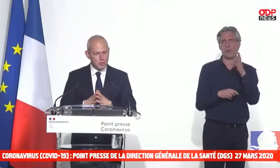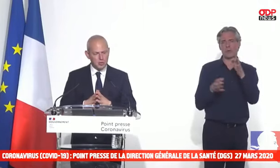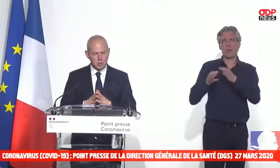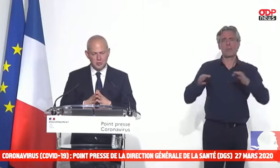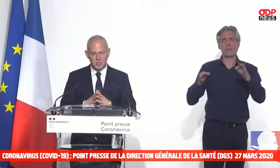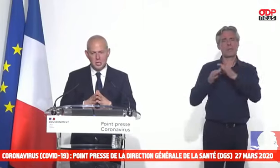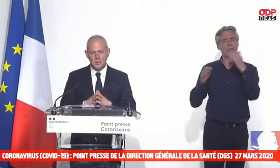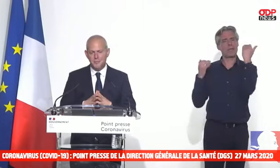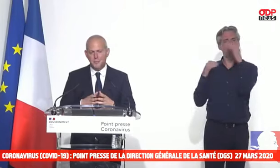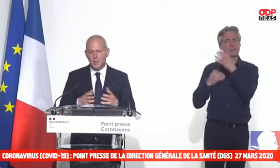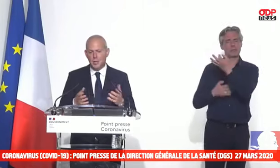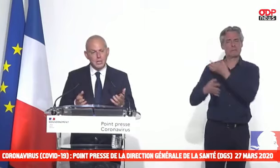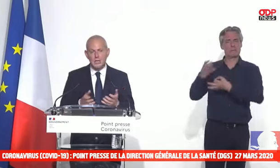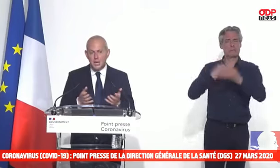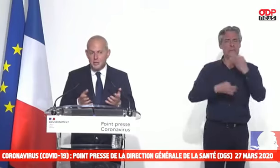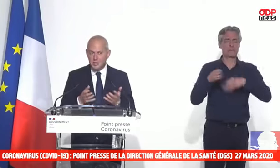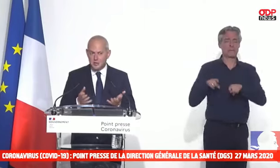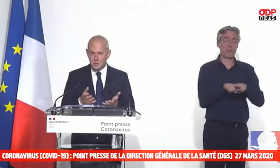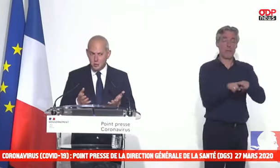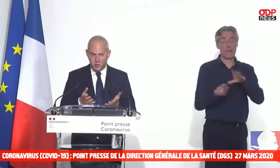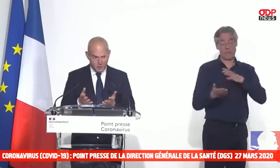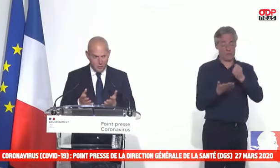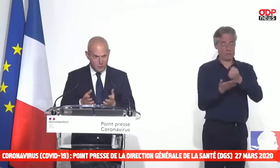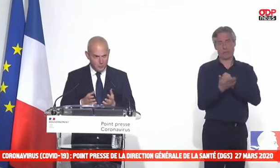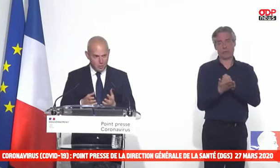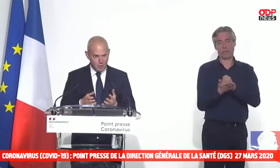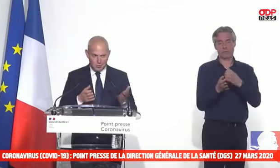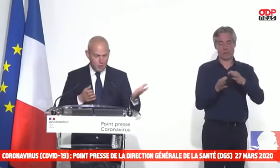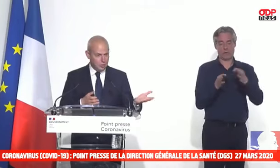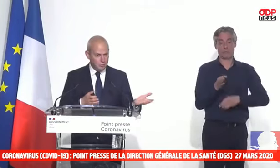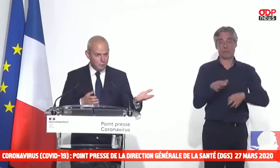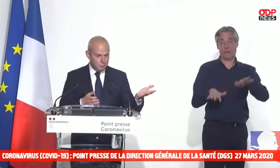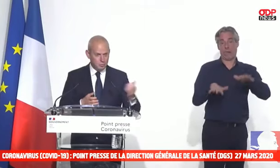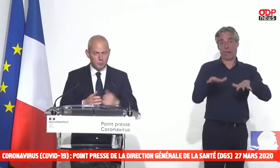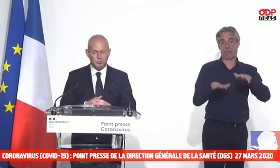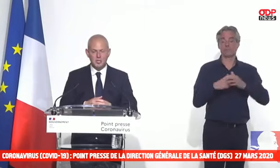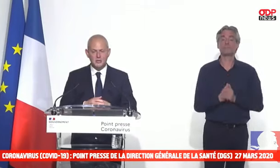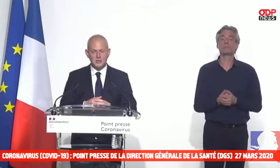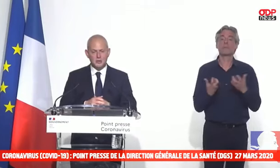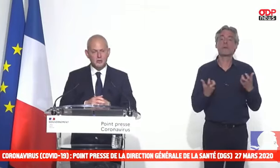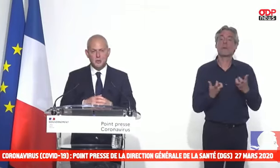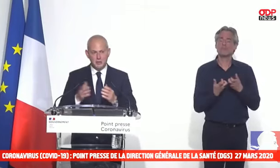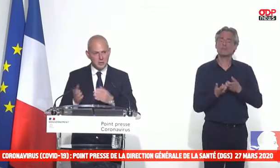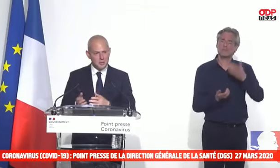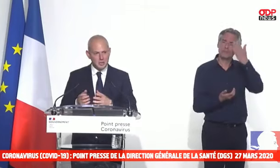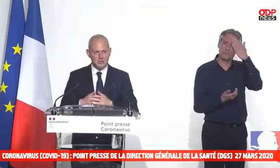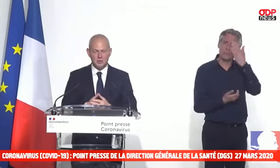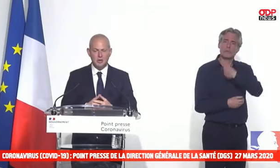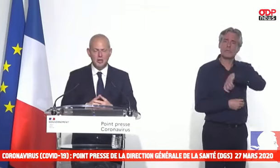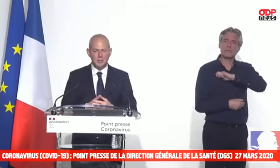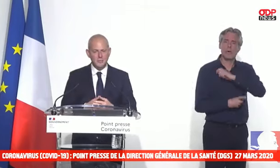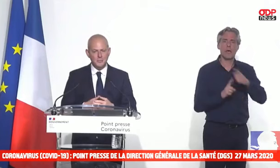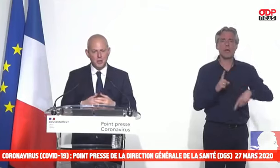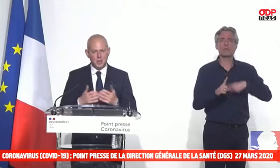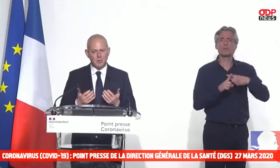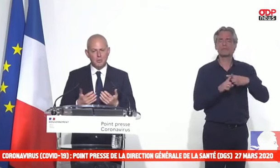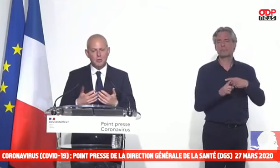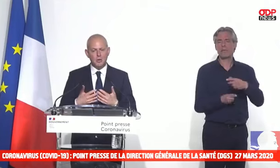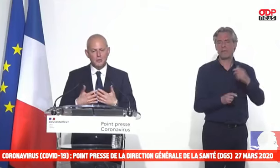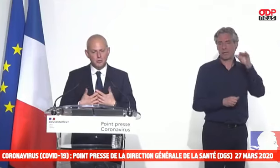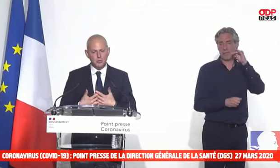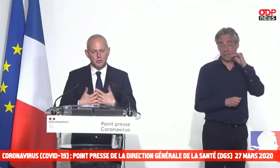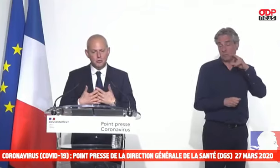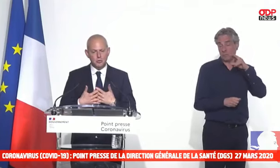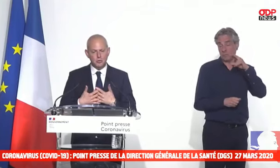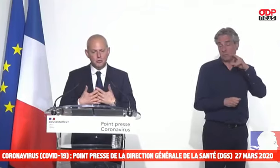pays étrangers le signalent, il y a des tests qui ne sont pas fiables. C'est médiatisé en Espagne, c'est médiatisé en Italie. Et donc,